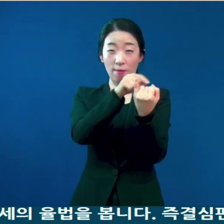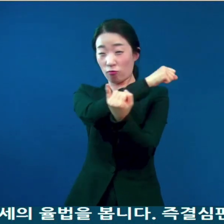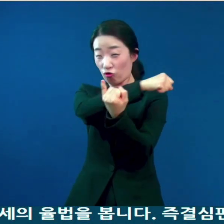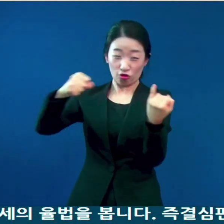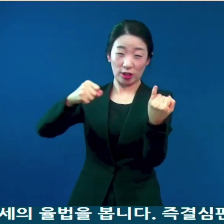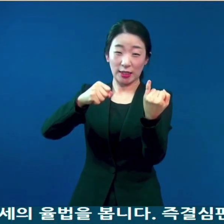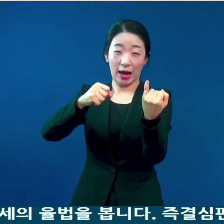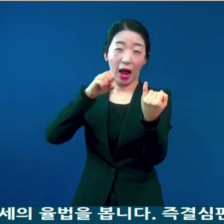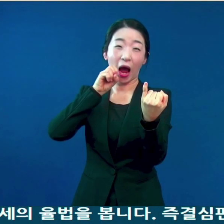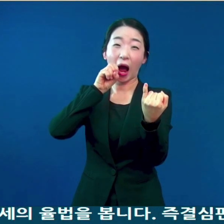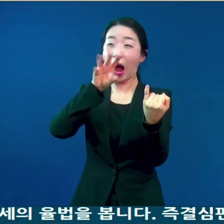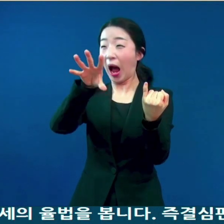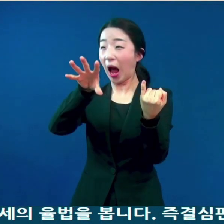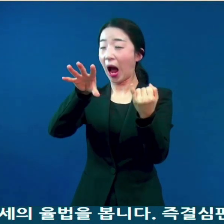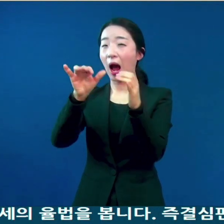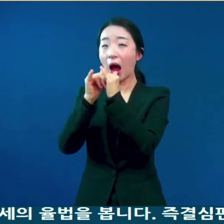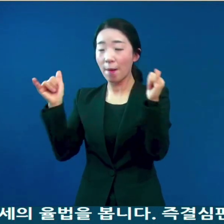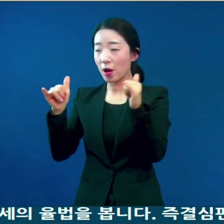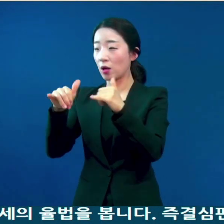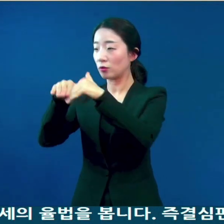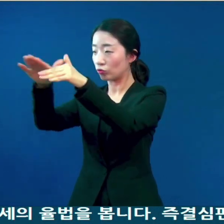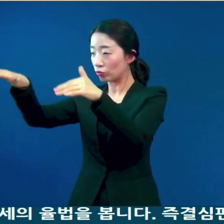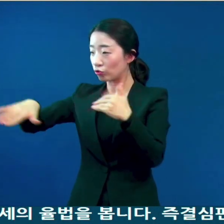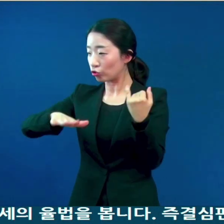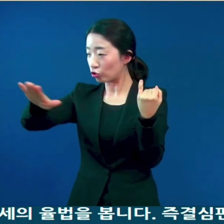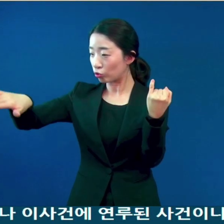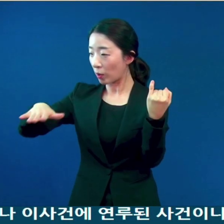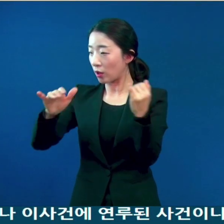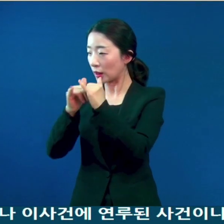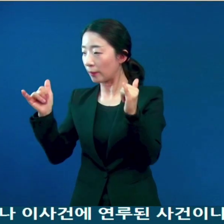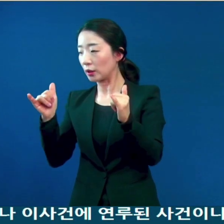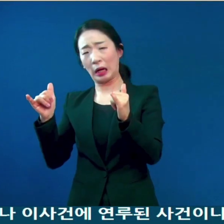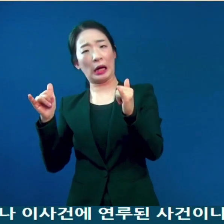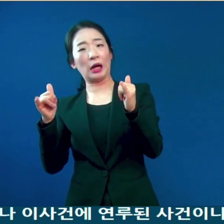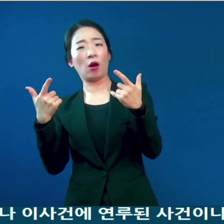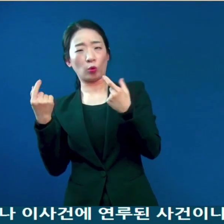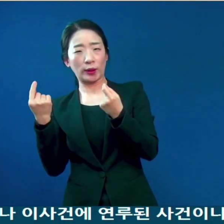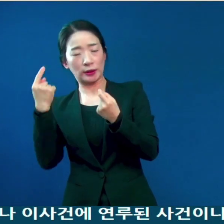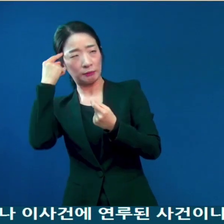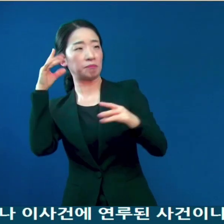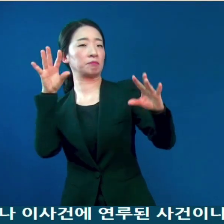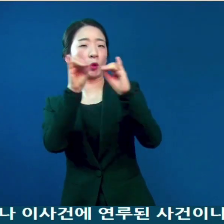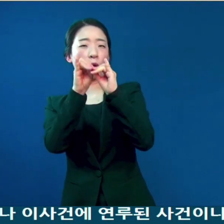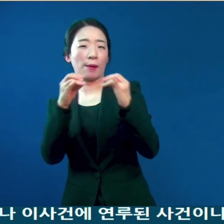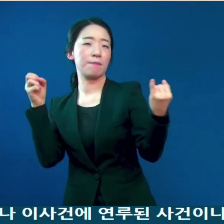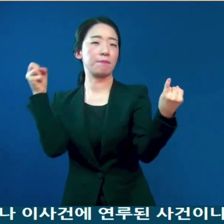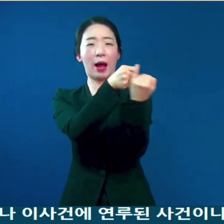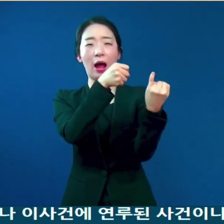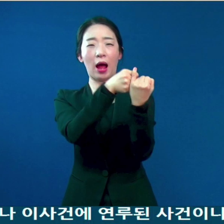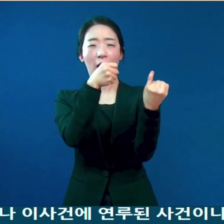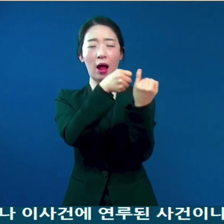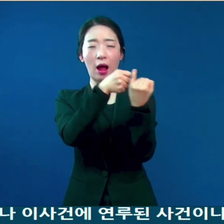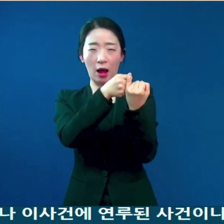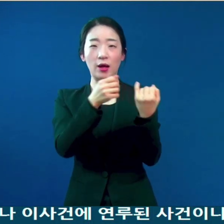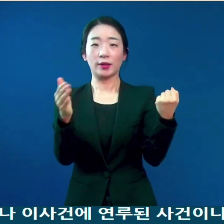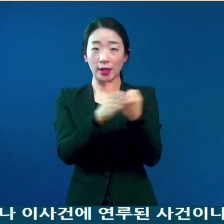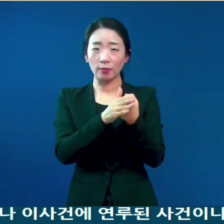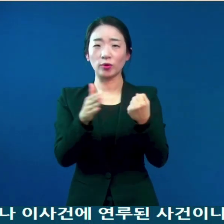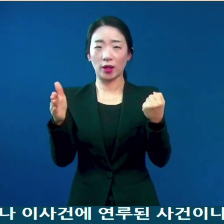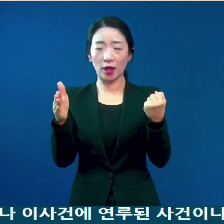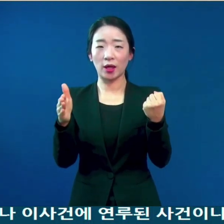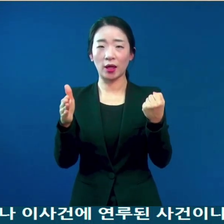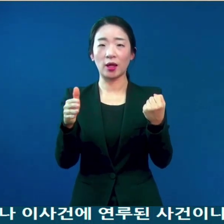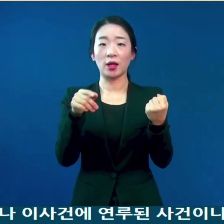돌을 던져서 군중 심리를 이용해 가지고 다른 사람들이 돌을 던지게 하는 일을 방지하기 위해서 그